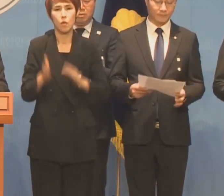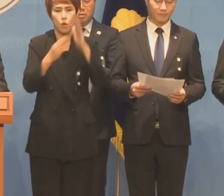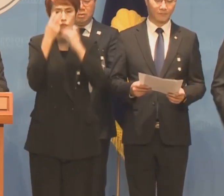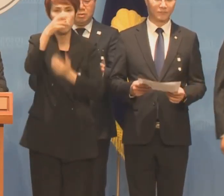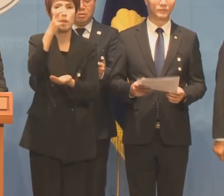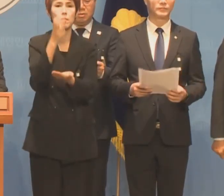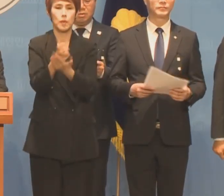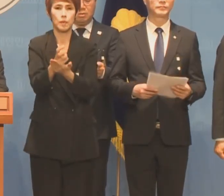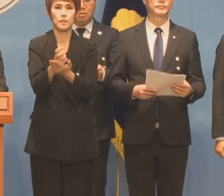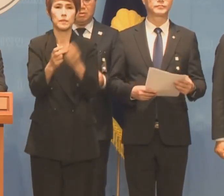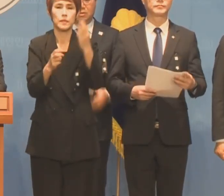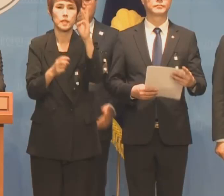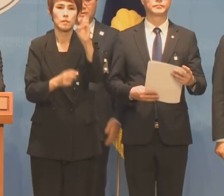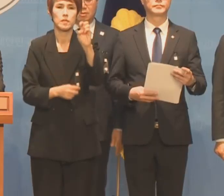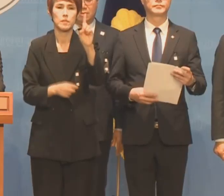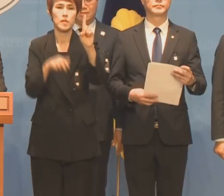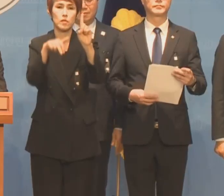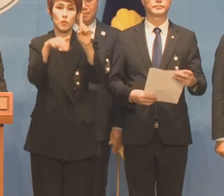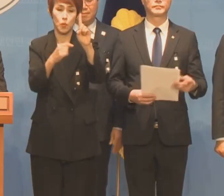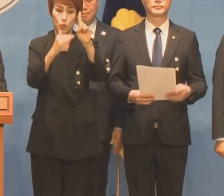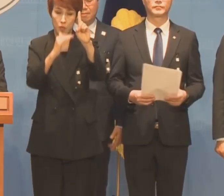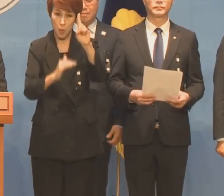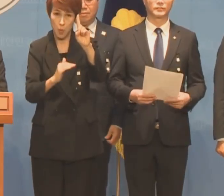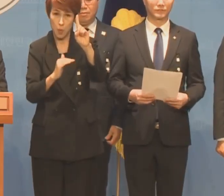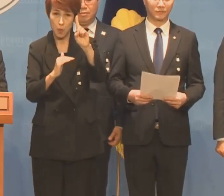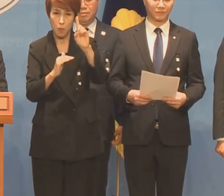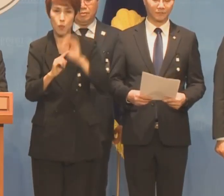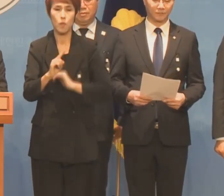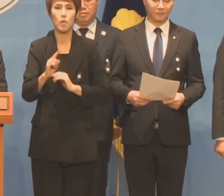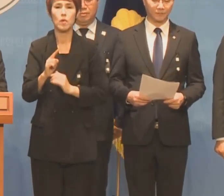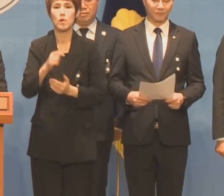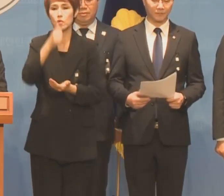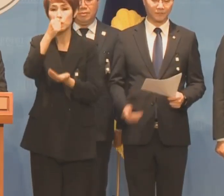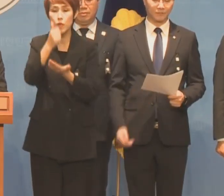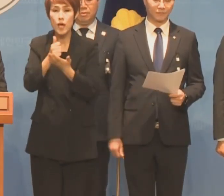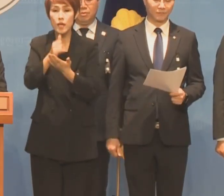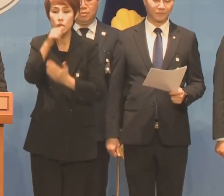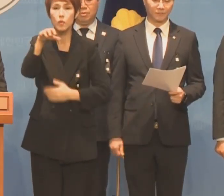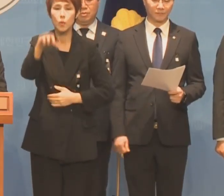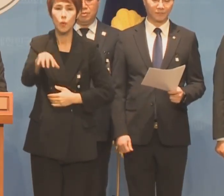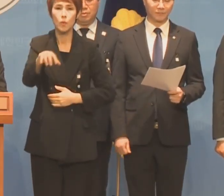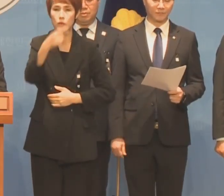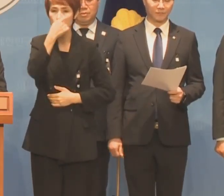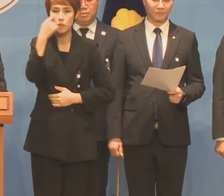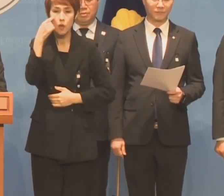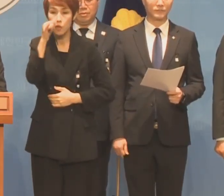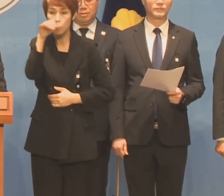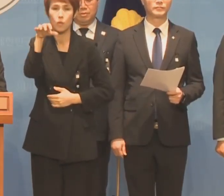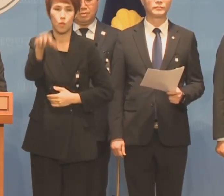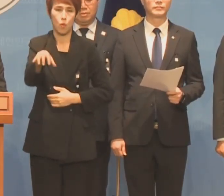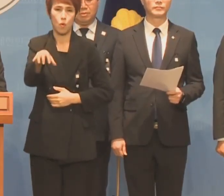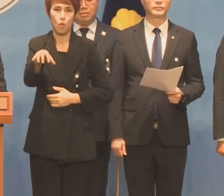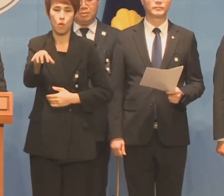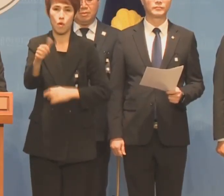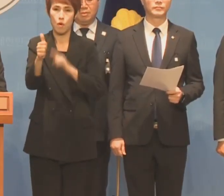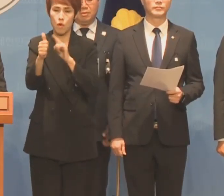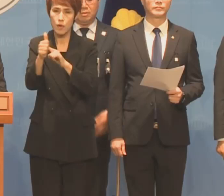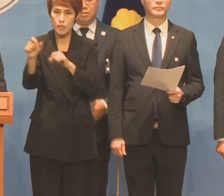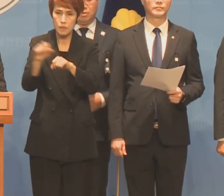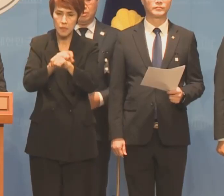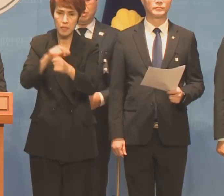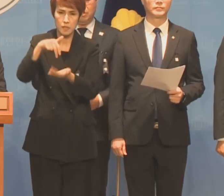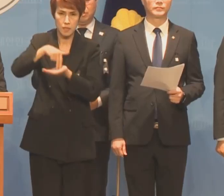공수처법 제31조 단서는 범죄지, 증거의 소재지, 피고인의 특별한 사정